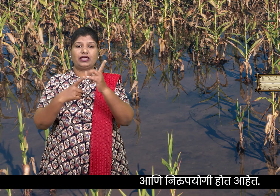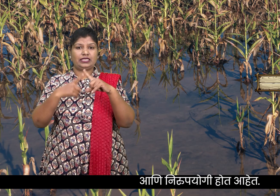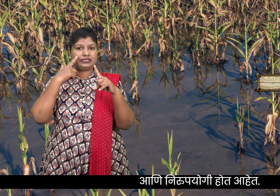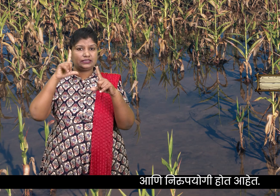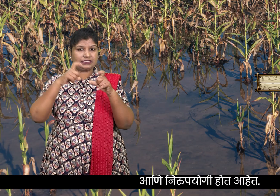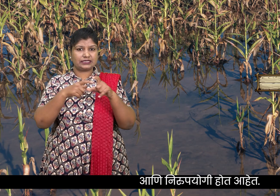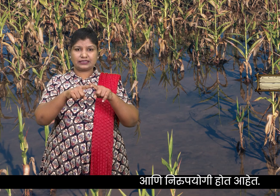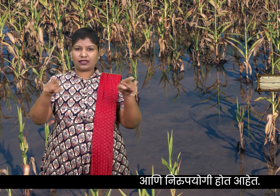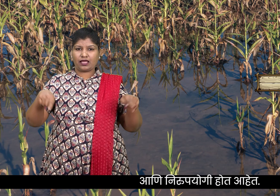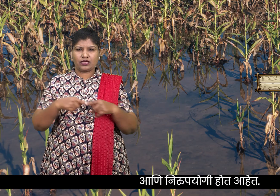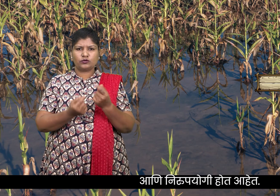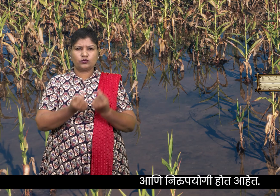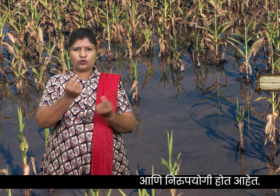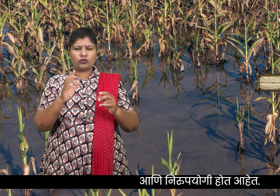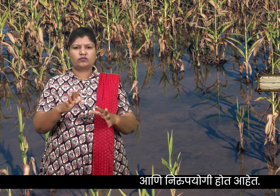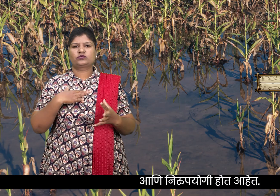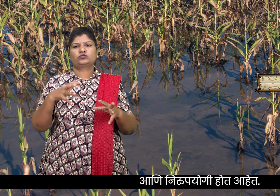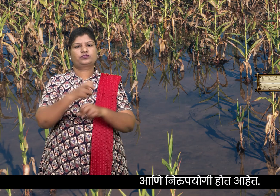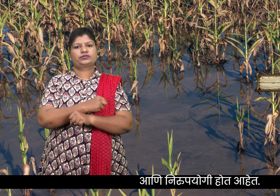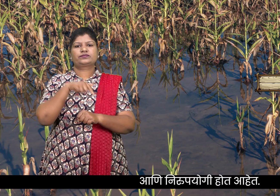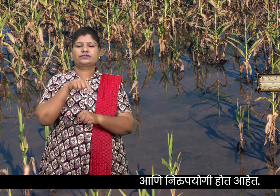आणि निरुपयोगी होत आहेत।